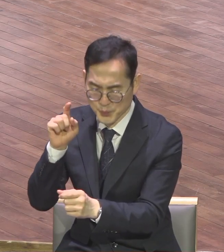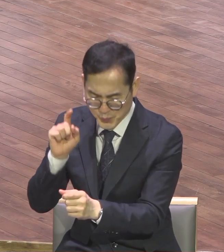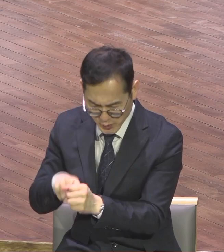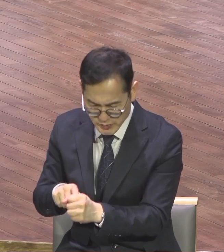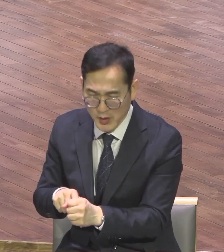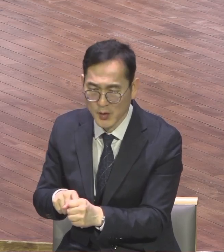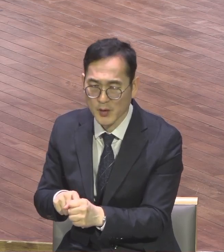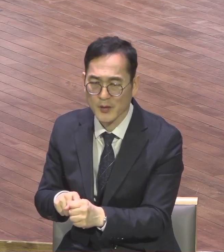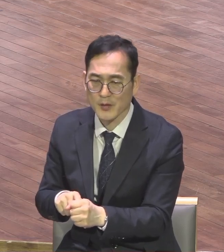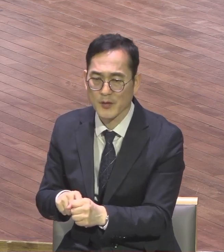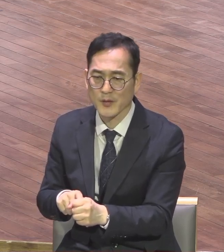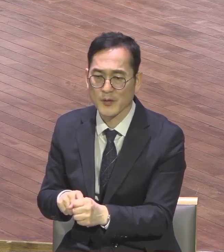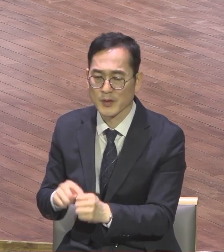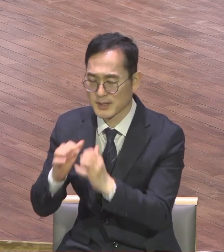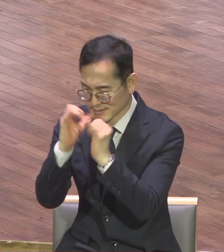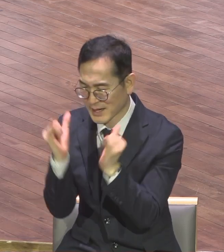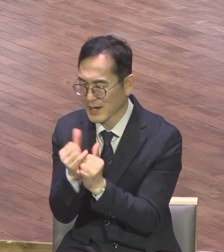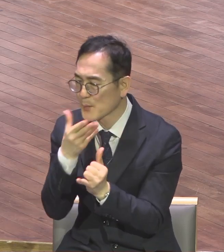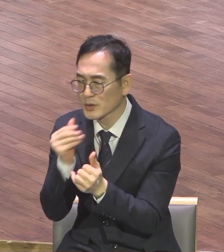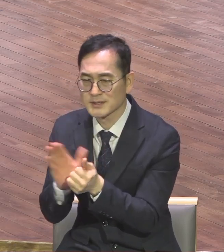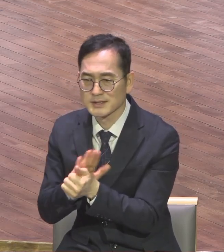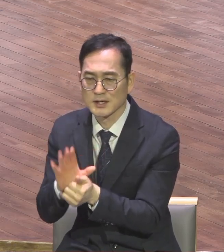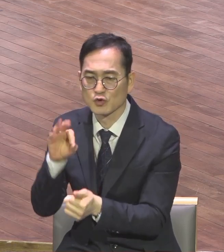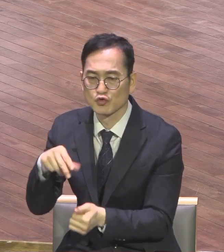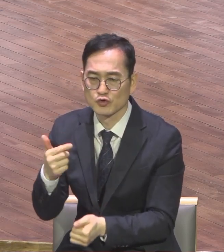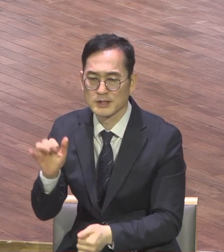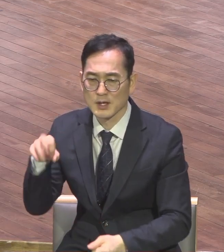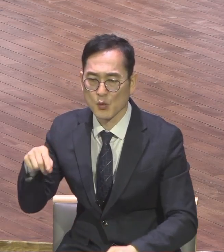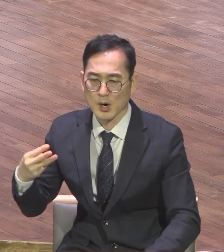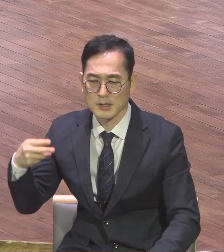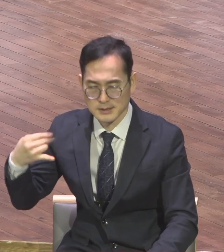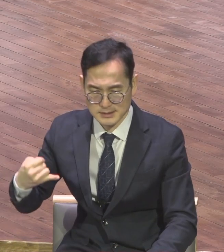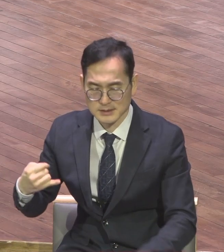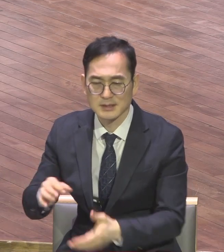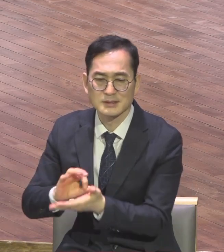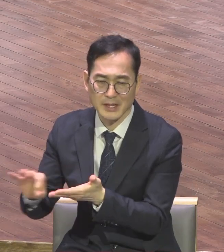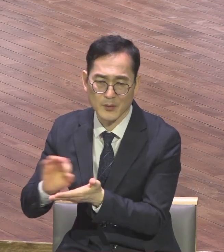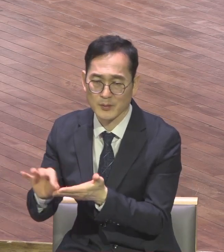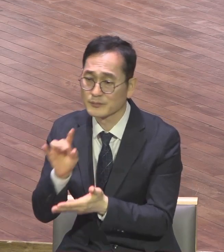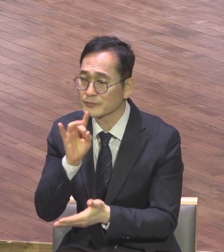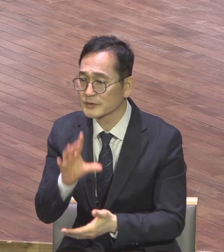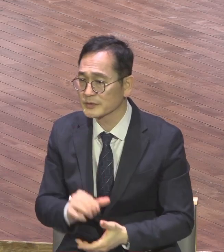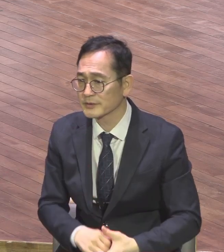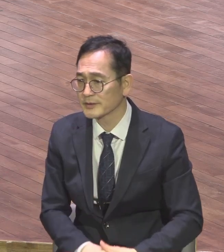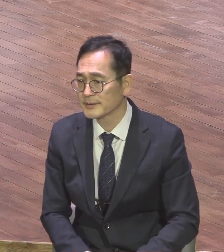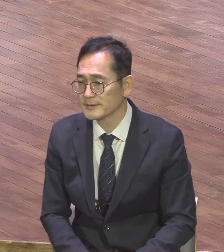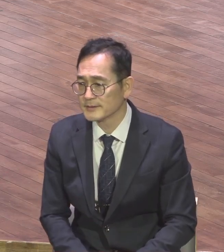살리기 위한 것. 그래서 선교의 접촉점으로 도구로 쓰는 것 뿐이에요.